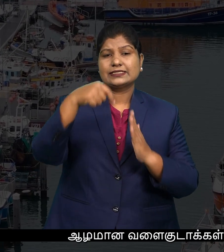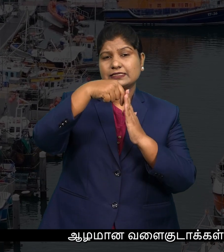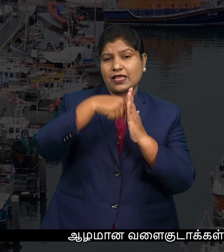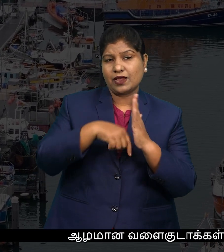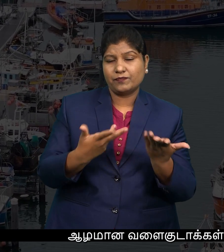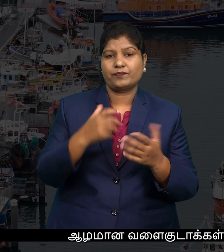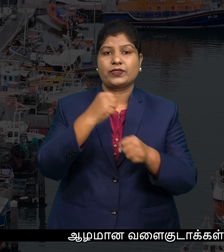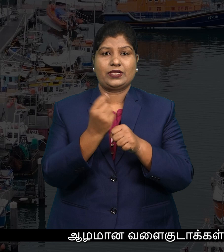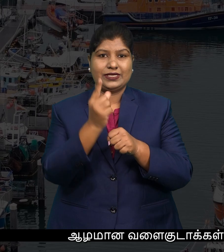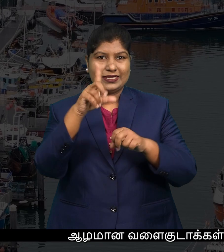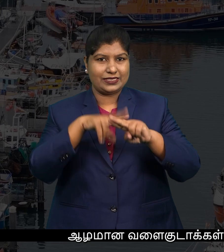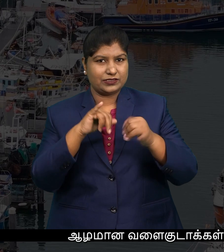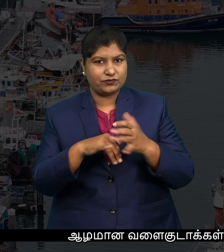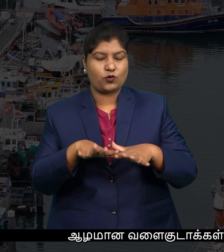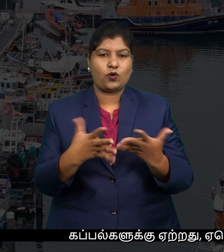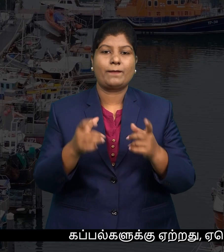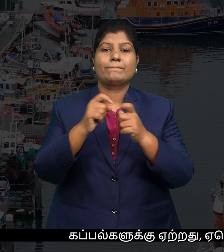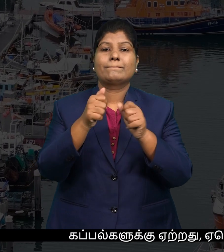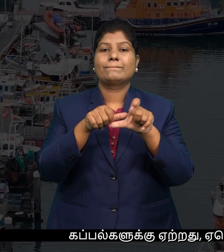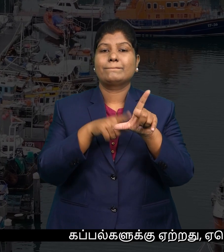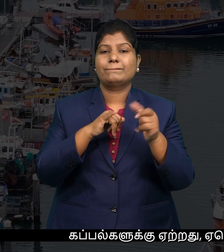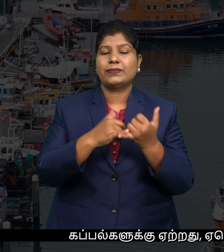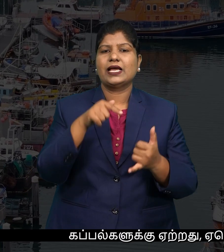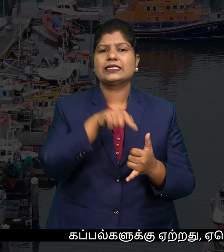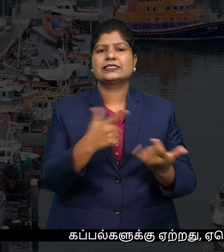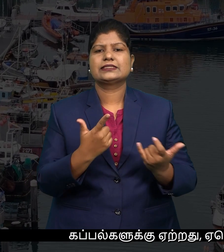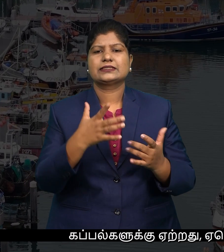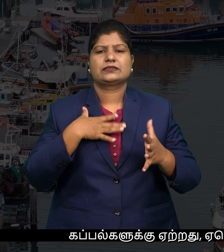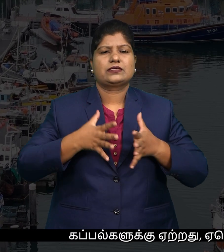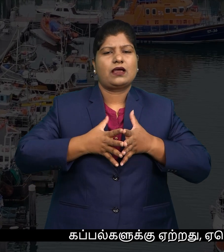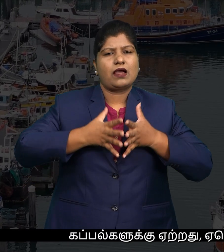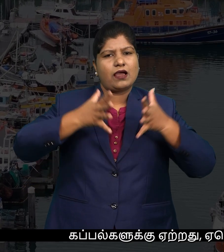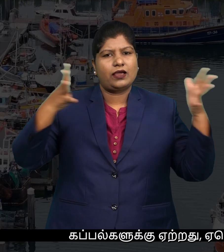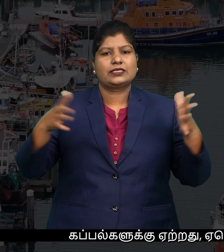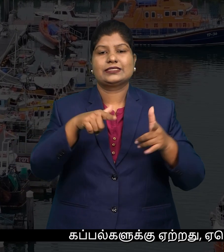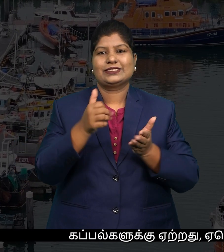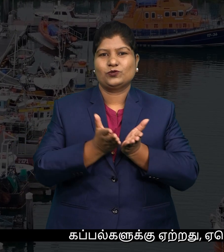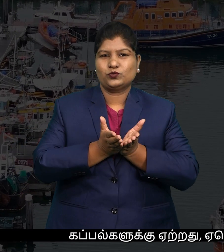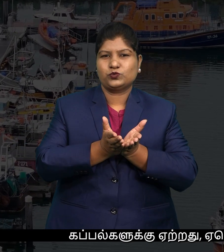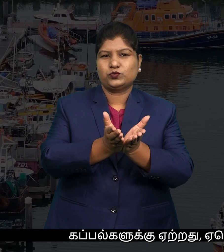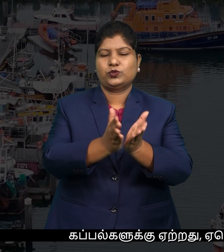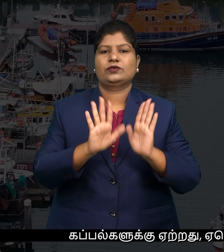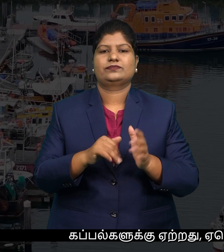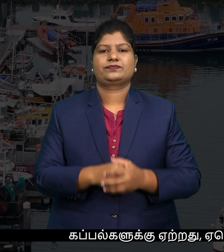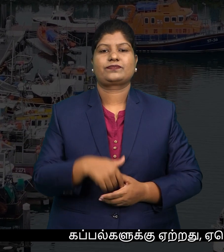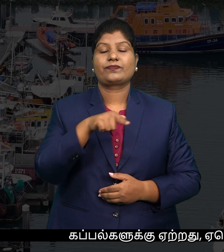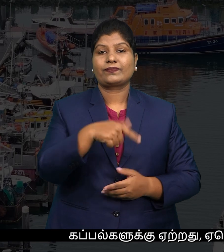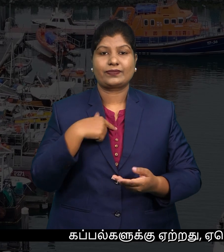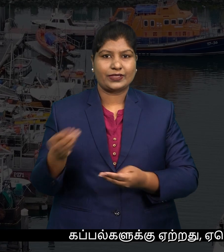வளைகுடாக்கள் அல்லது விரிகுடாக்கள் பெரிய கப்பல்களுக்கு ஏற்றது, ஏனெனில் அவை கடல் தளத்தை